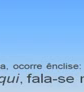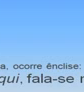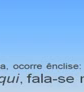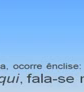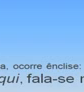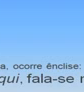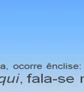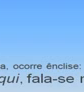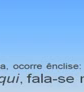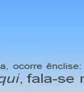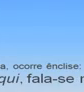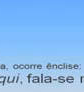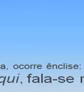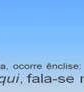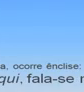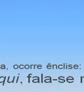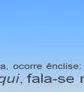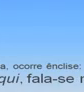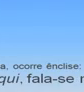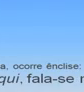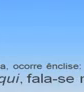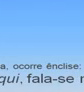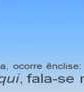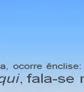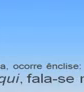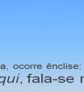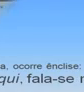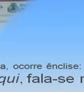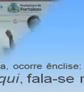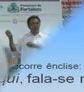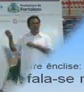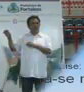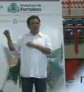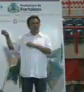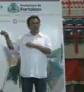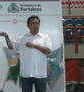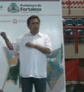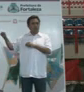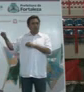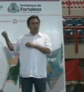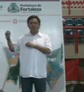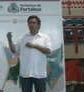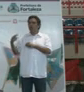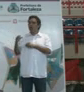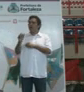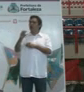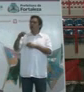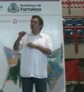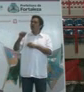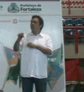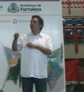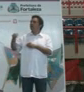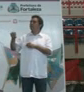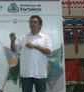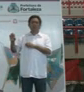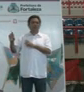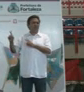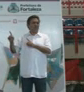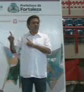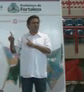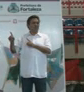bonito: ela me ama ou ela ama-me? Ela me ama. Não é que esse pronome pessoal do